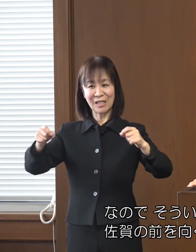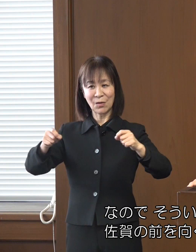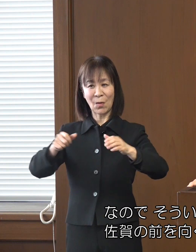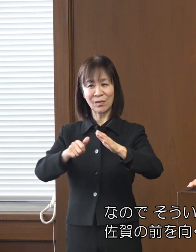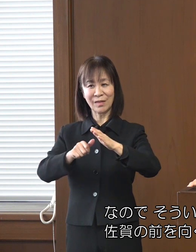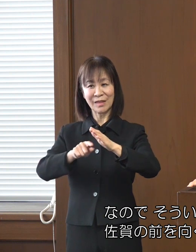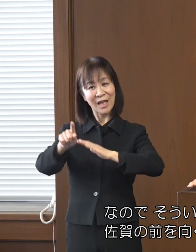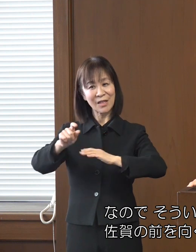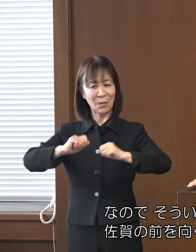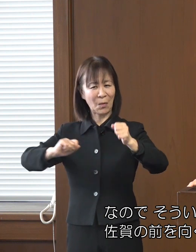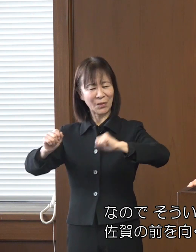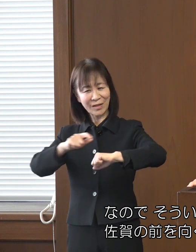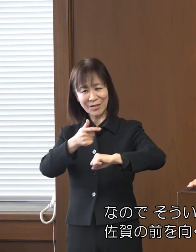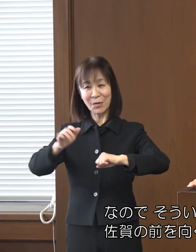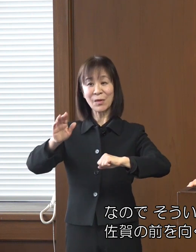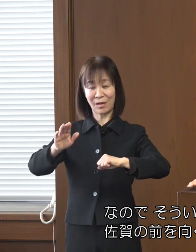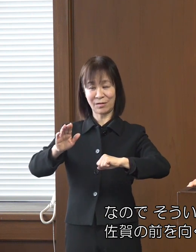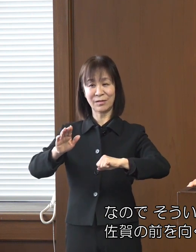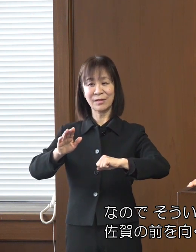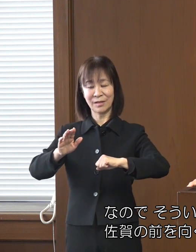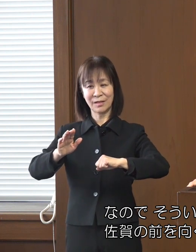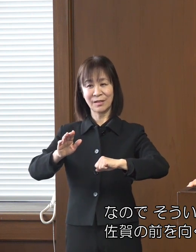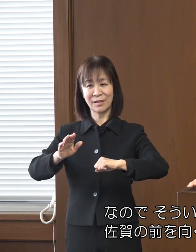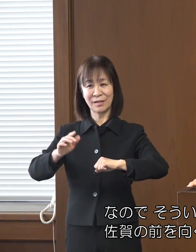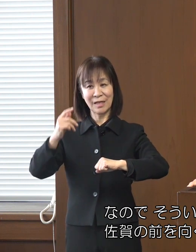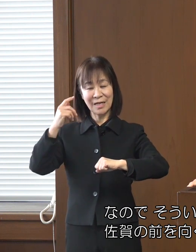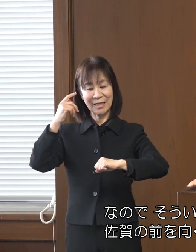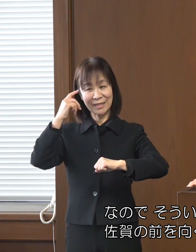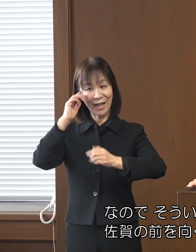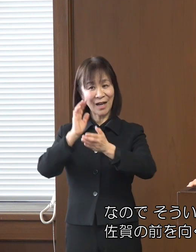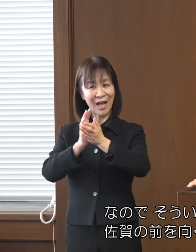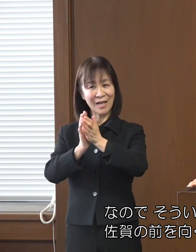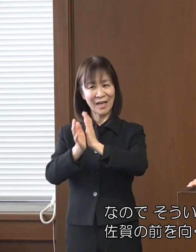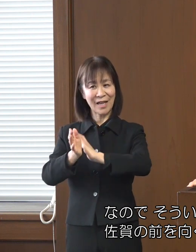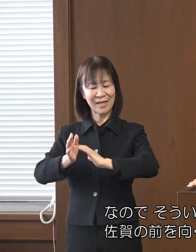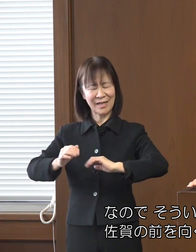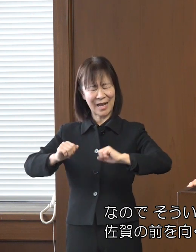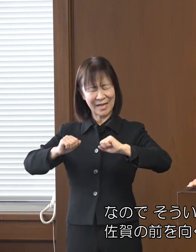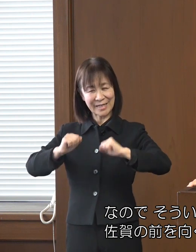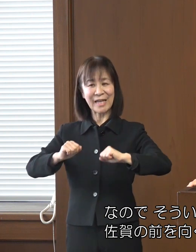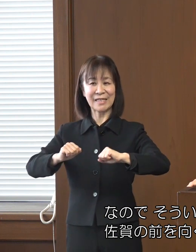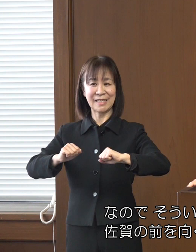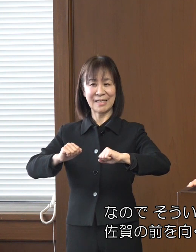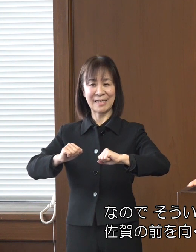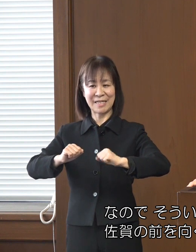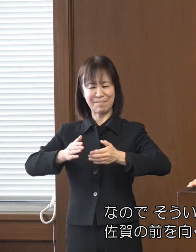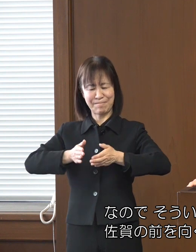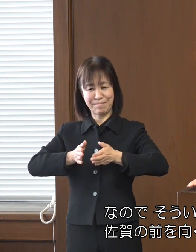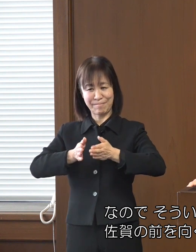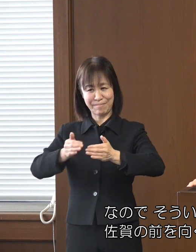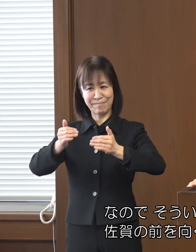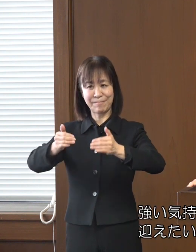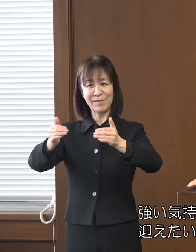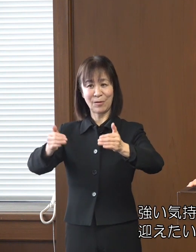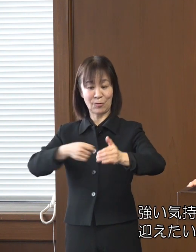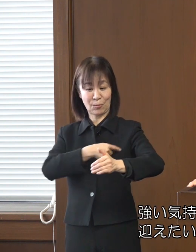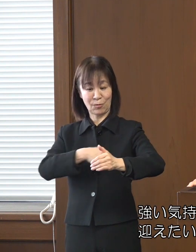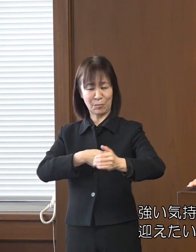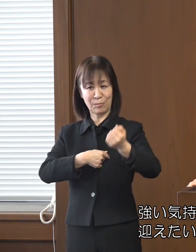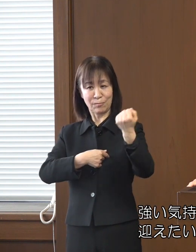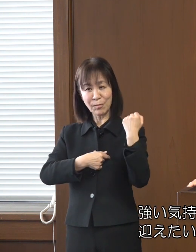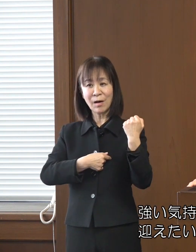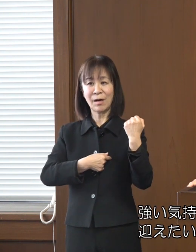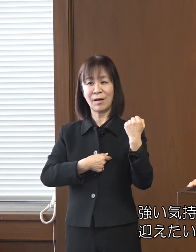ういったものを佐賀の前へ向く、元気に転換したいなという強い気持ち